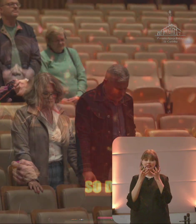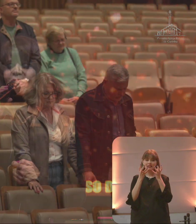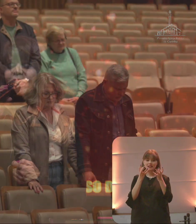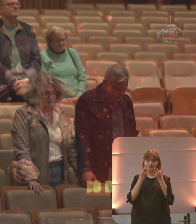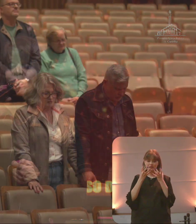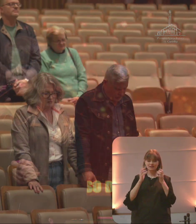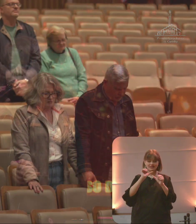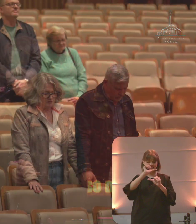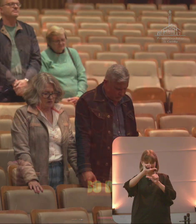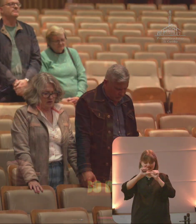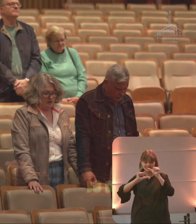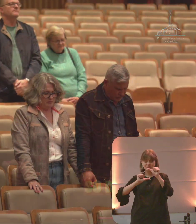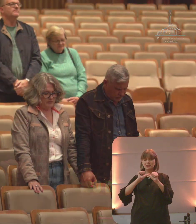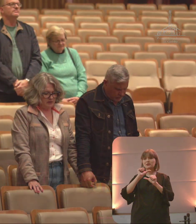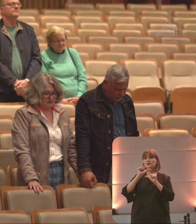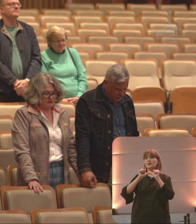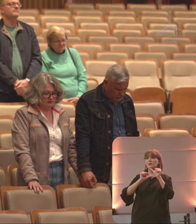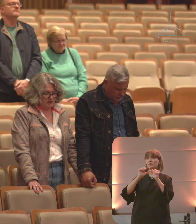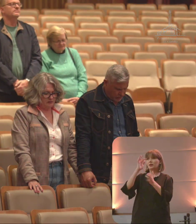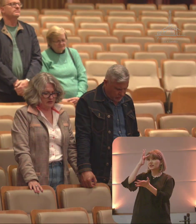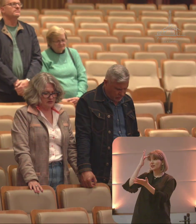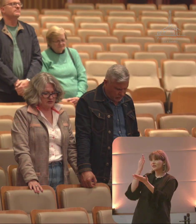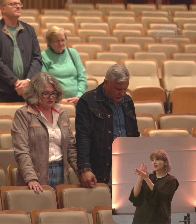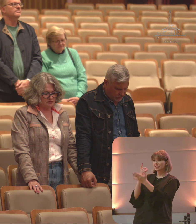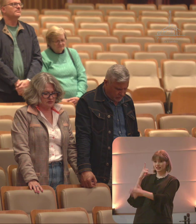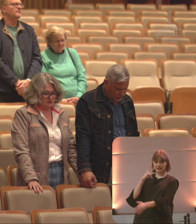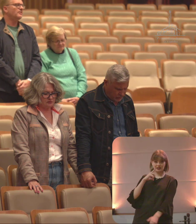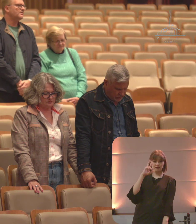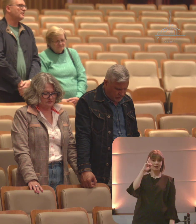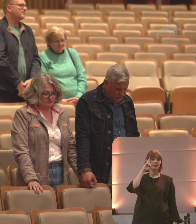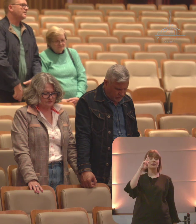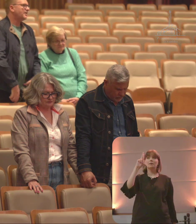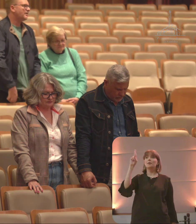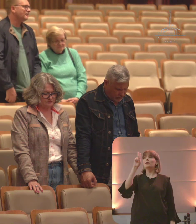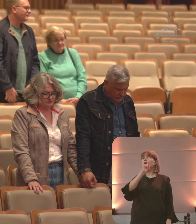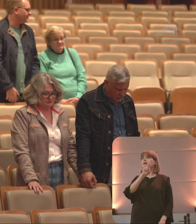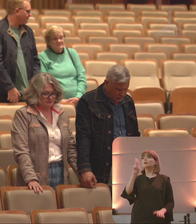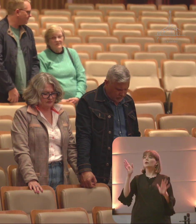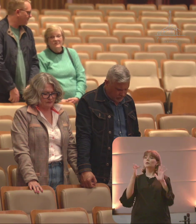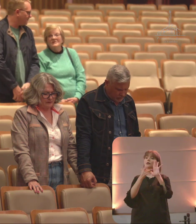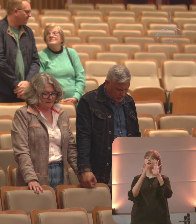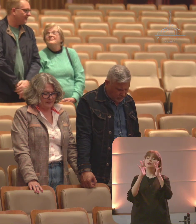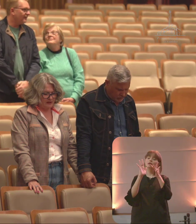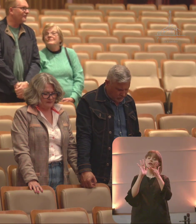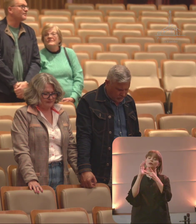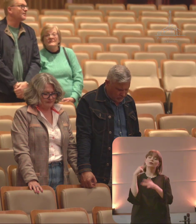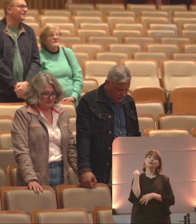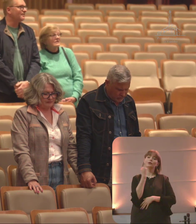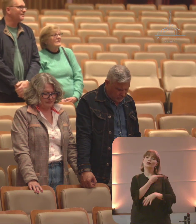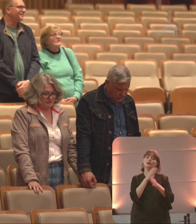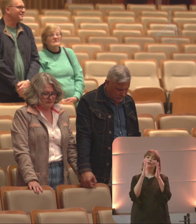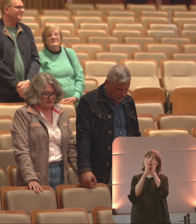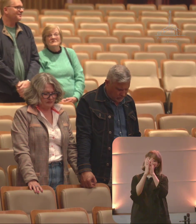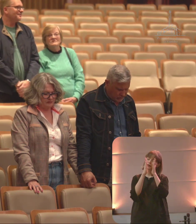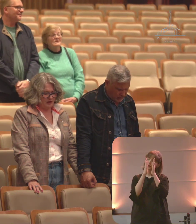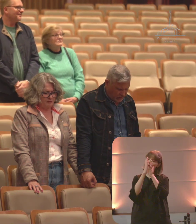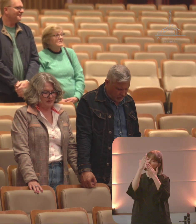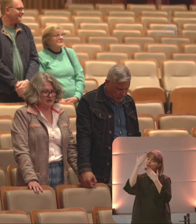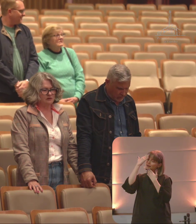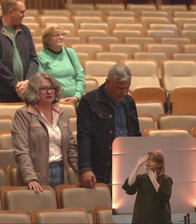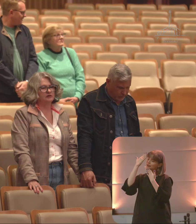renovados pela fé que nós temos no Senhor. Em nome de Jesus nós assim oramos, Pai, já te agradecemos.